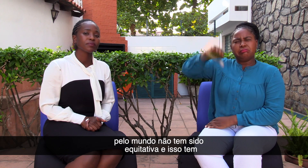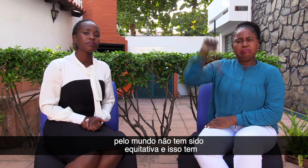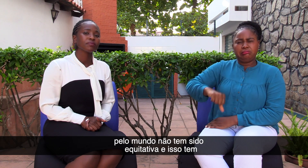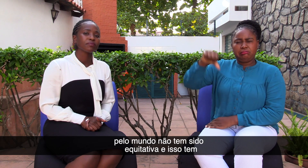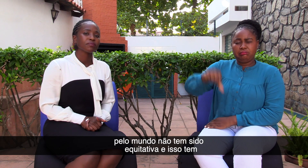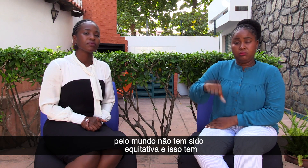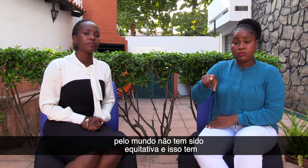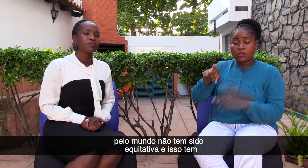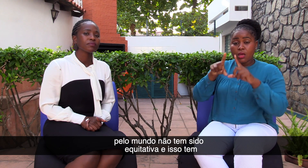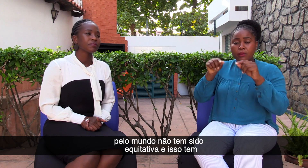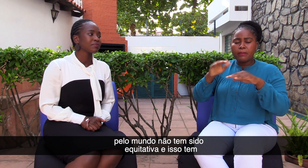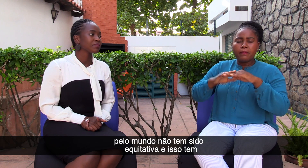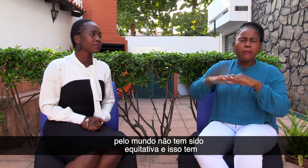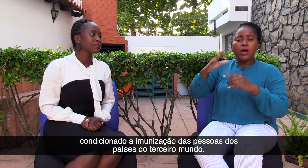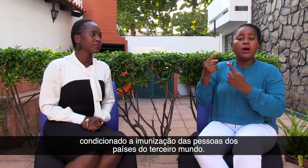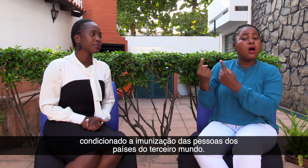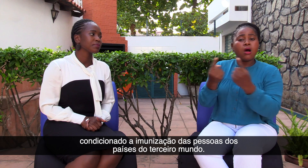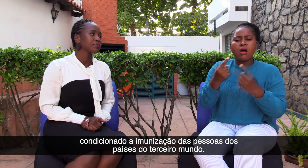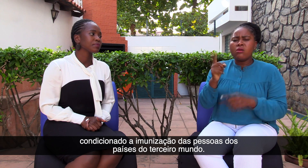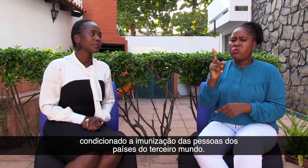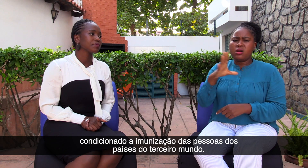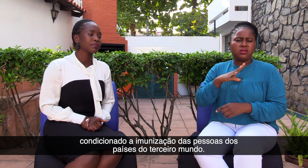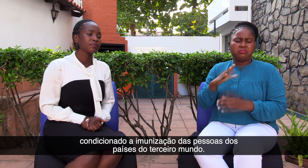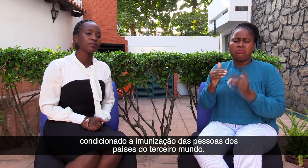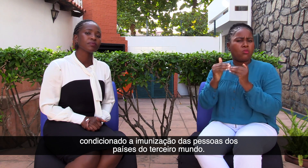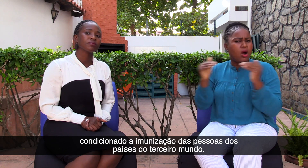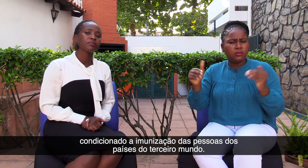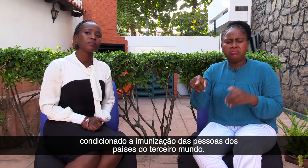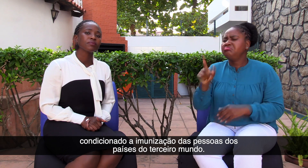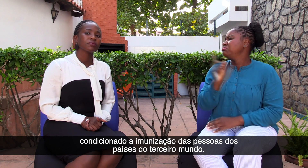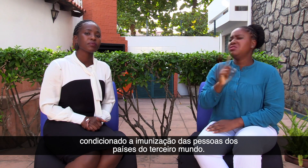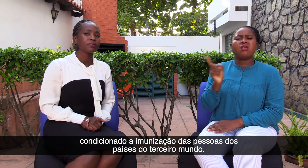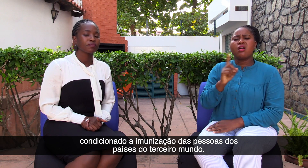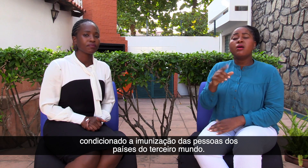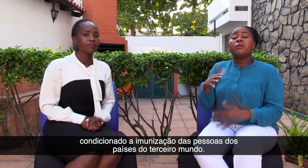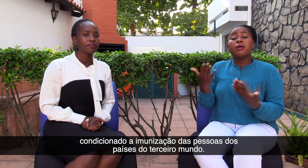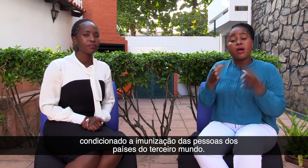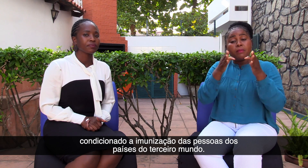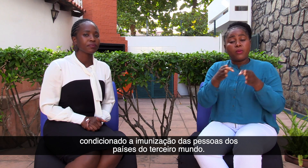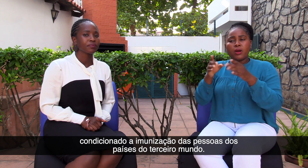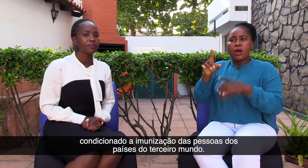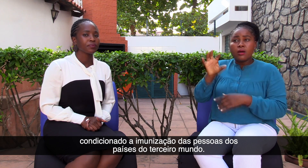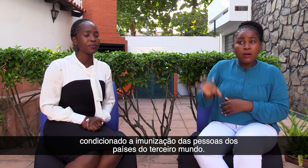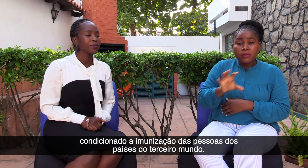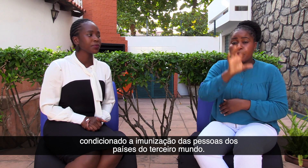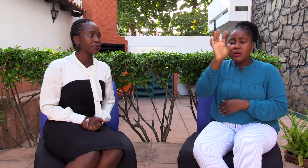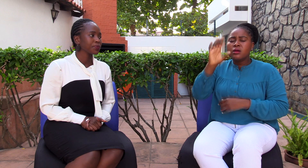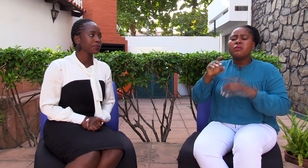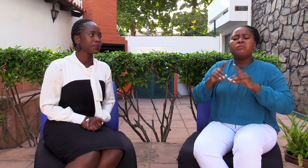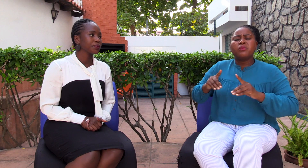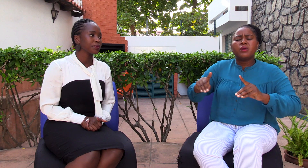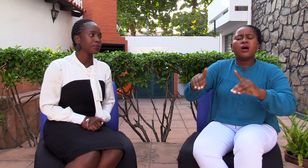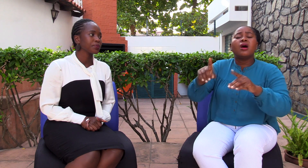sido equitativa. E isso tem condicionado a imunização das pessoas dos países do terceiro mundo.